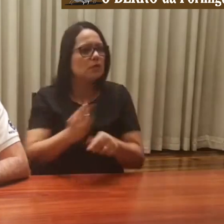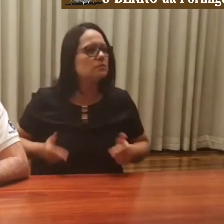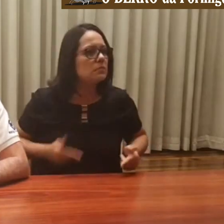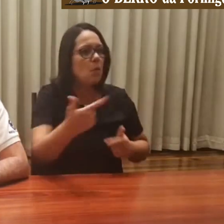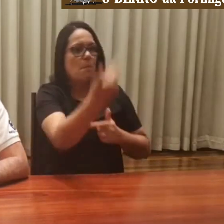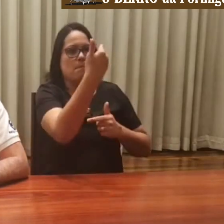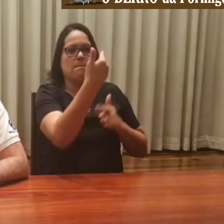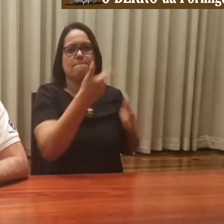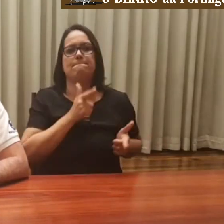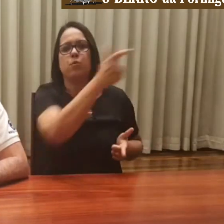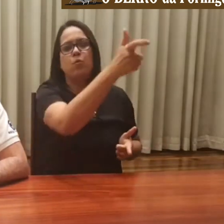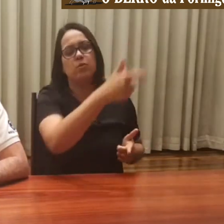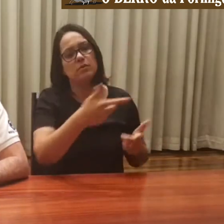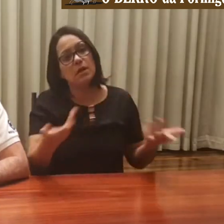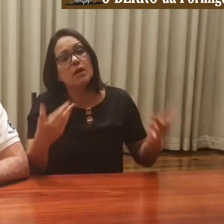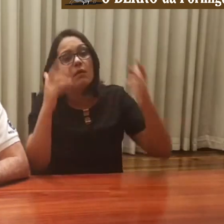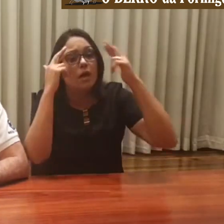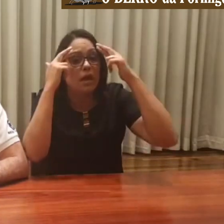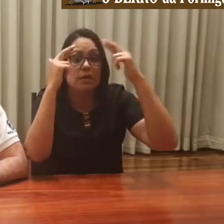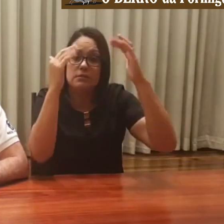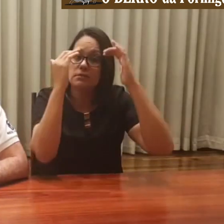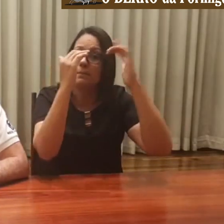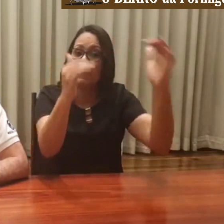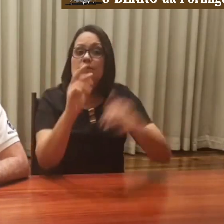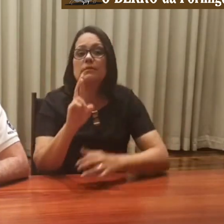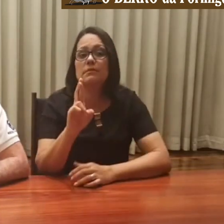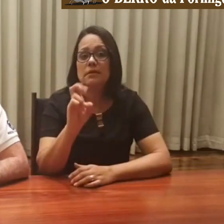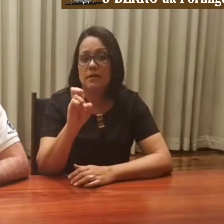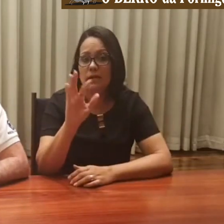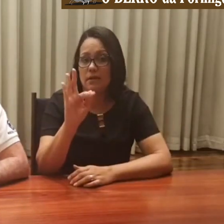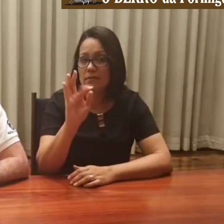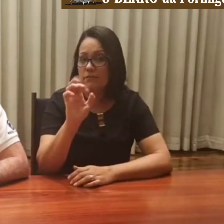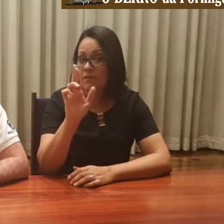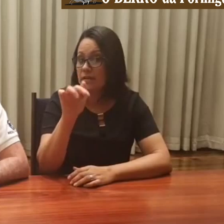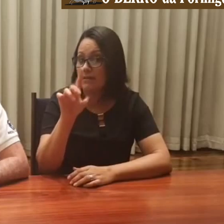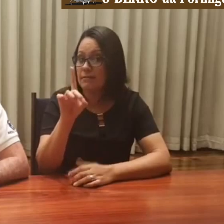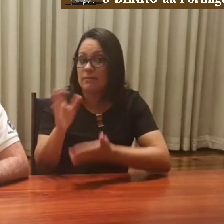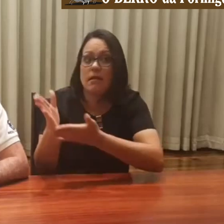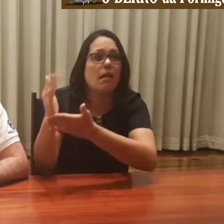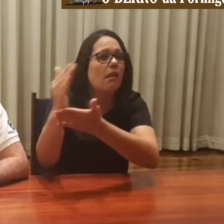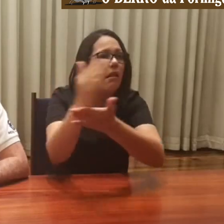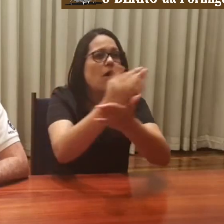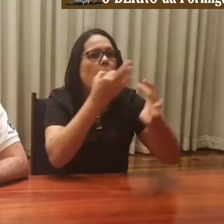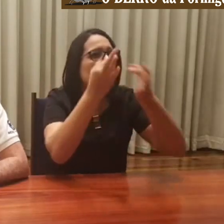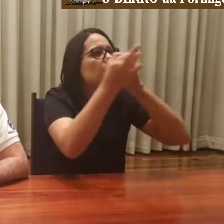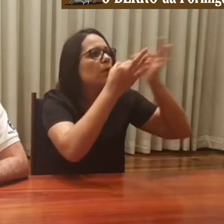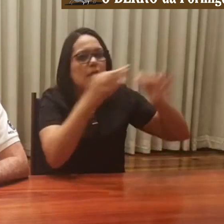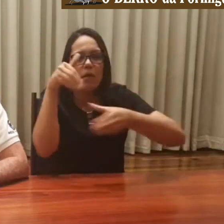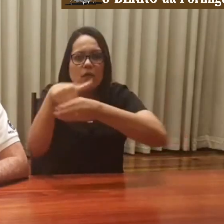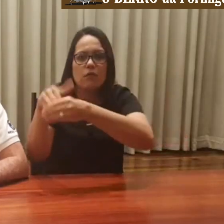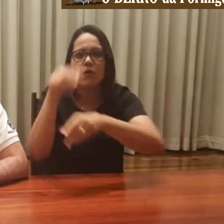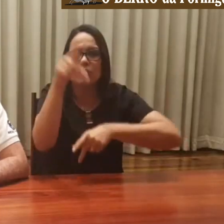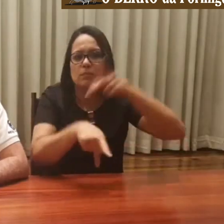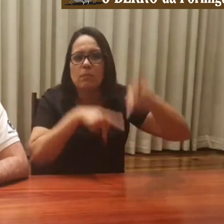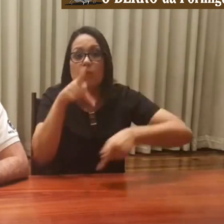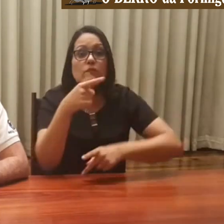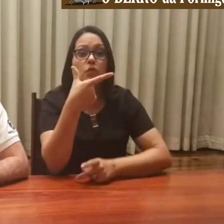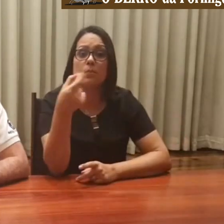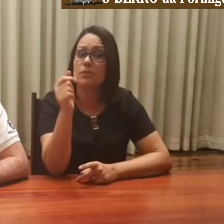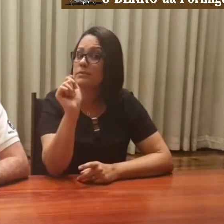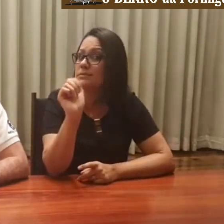estamos respeitando o referendo de 2005. Nós respeitamos o direito à legítima defesa.